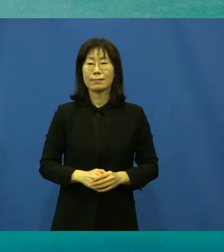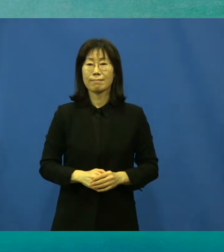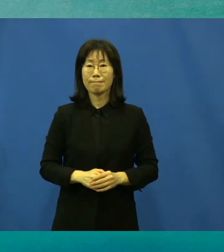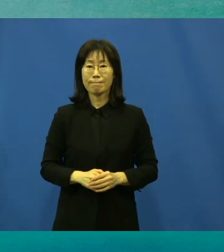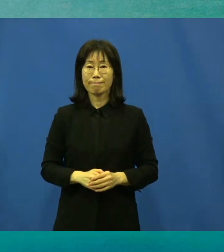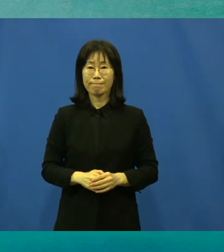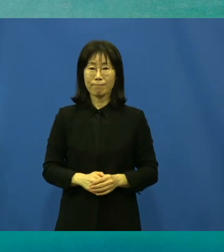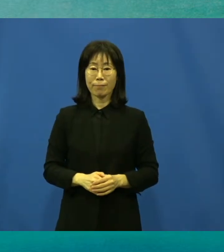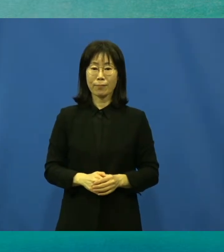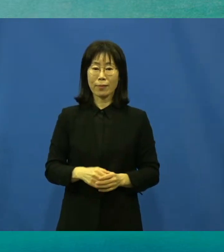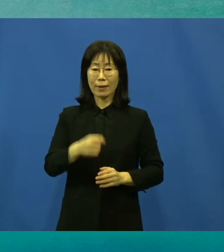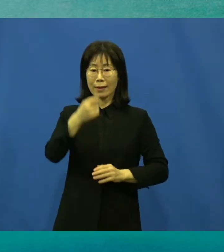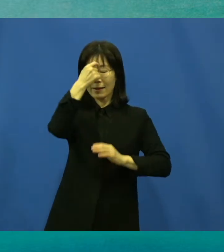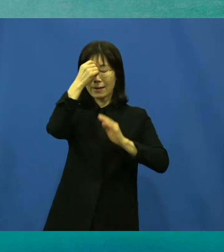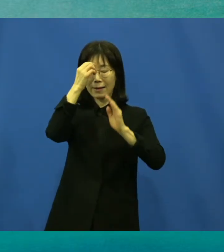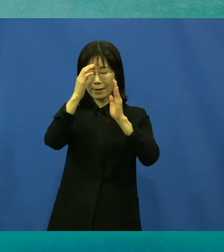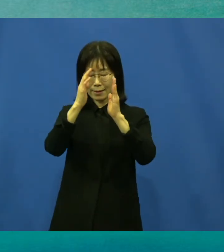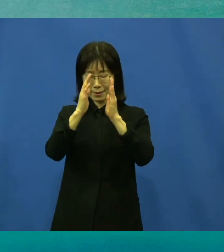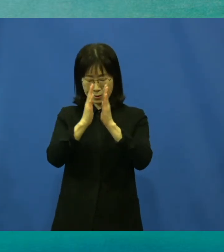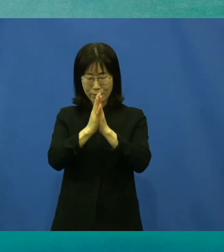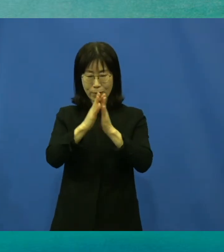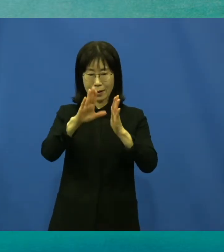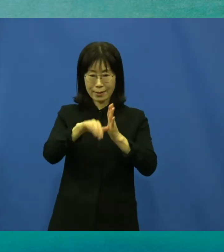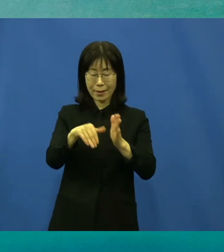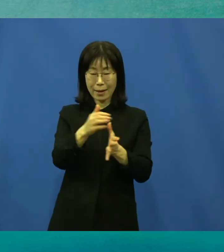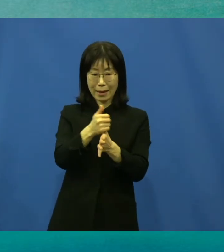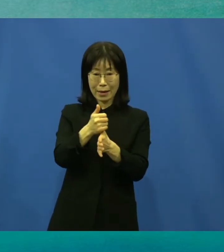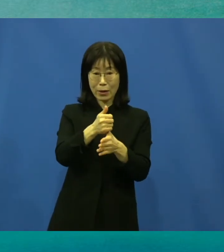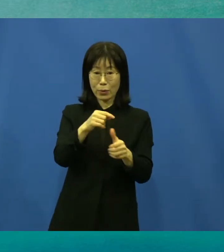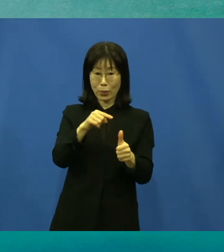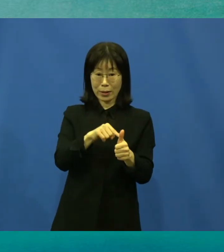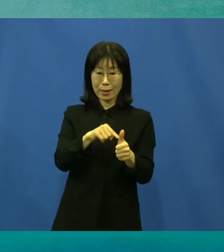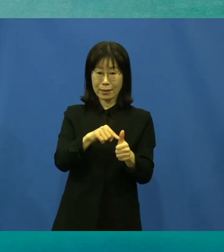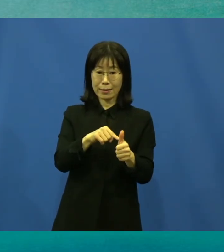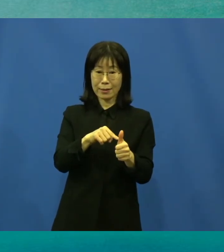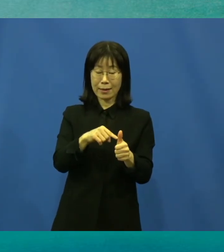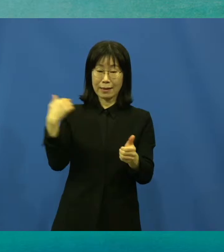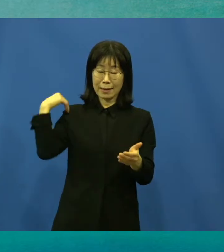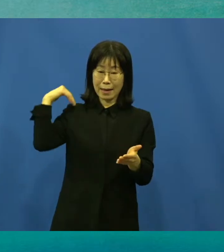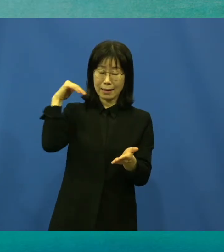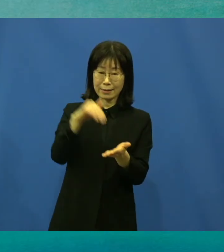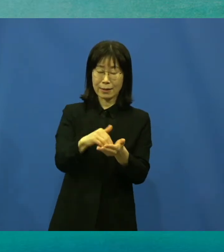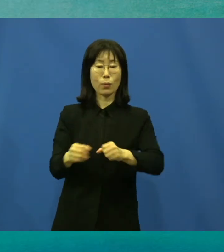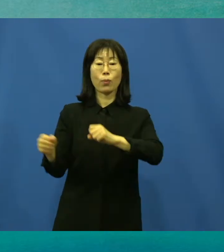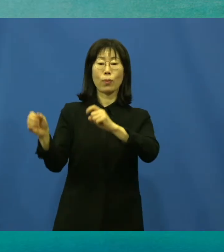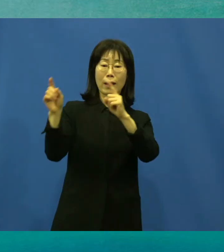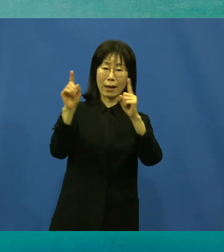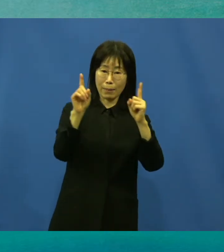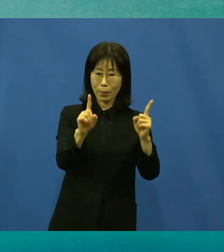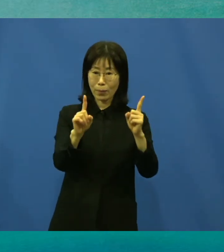자, 이렇게 기도 가운데 그의 모든 것이 정상적으로 회복됩니다. 이것이 기도의 위력입니다.